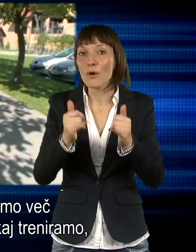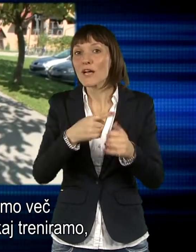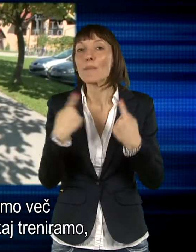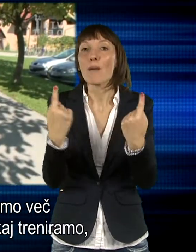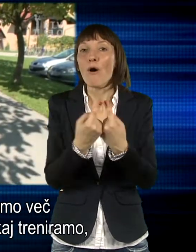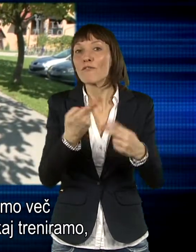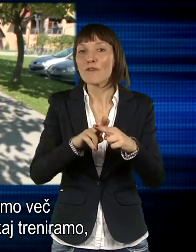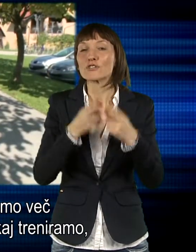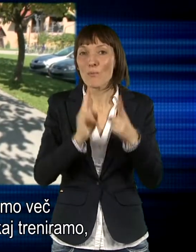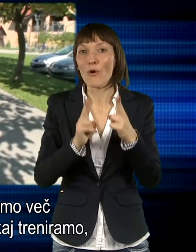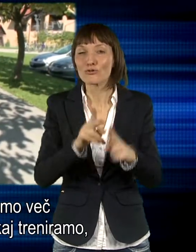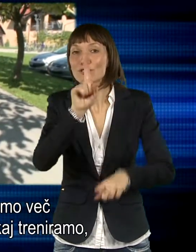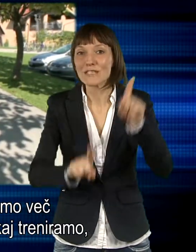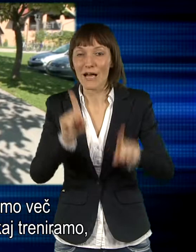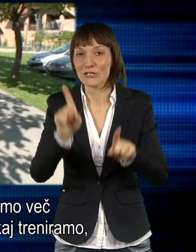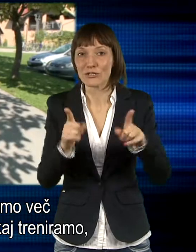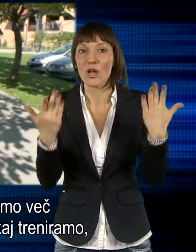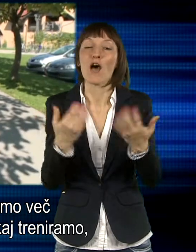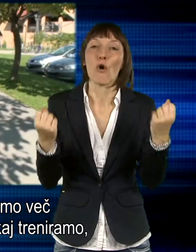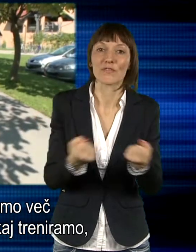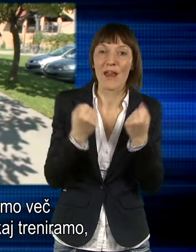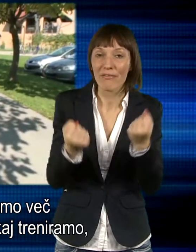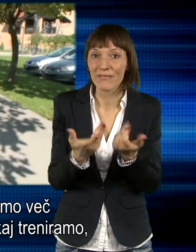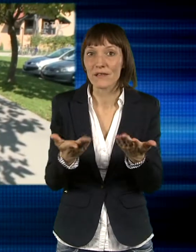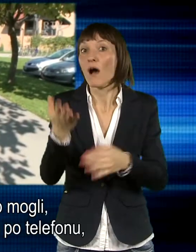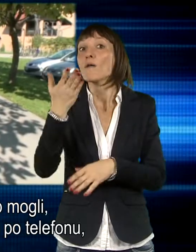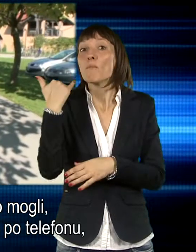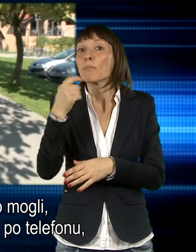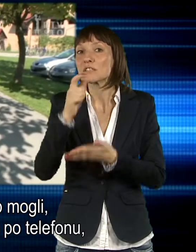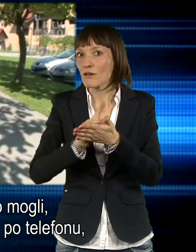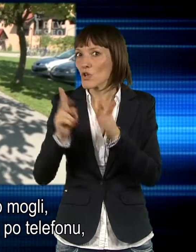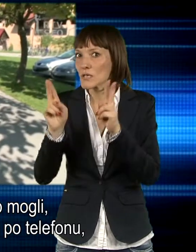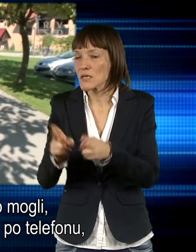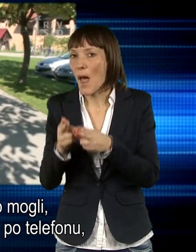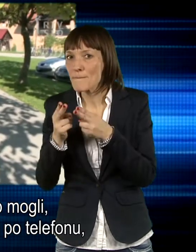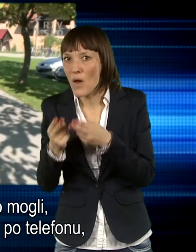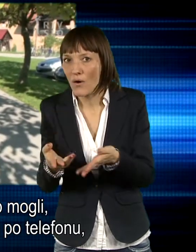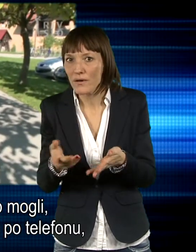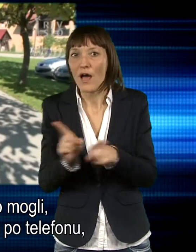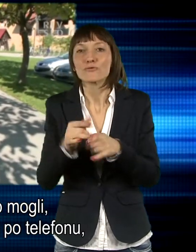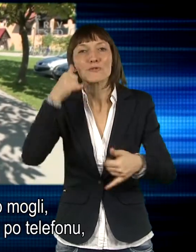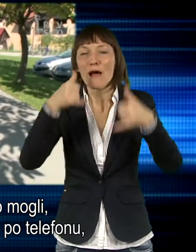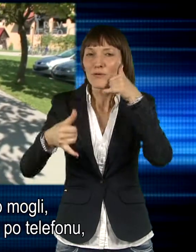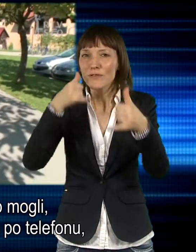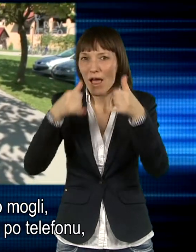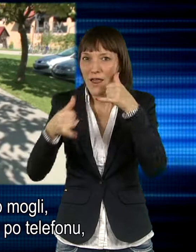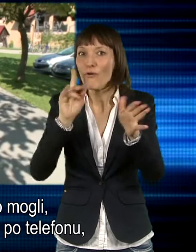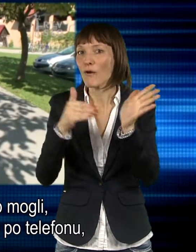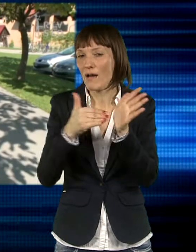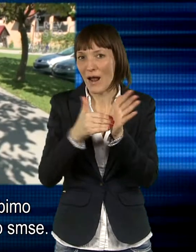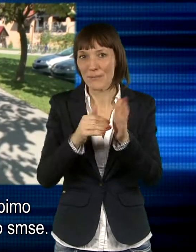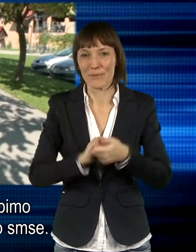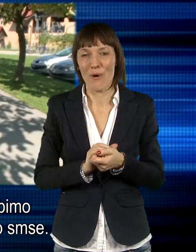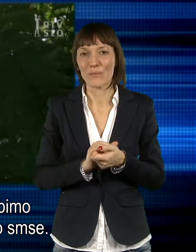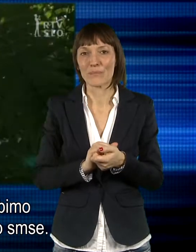je, ko imamo več možnosti, da lahko, ne vem, treniramo, ko recimo včasih nismo mogli, pa lahko se kličemo po telefonih,